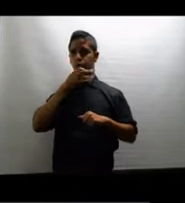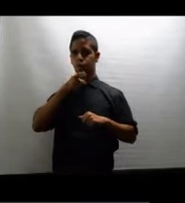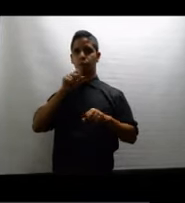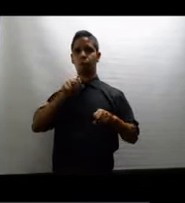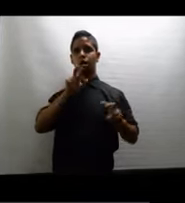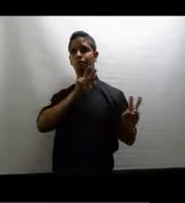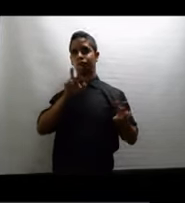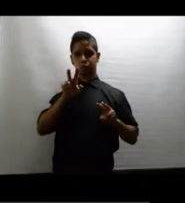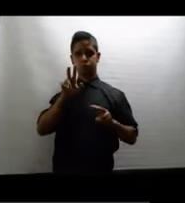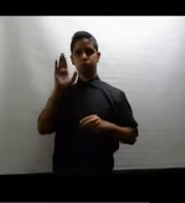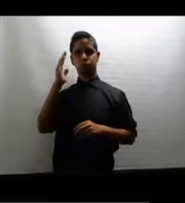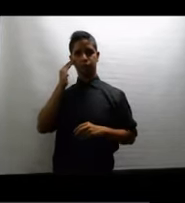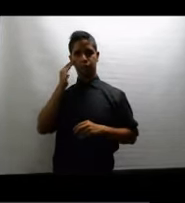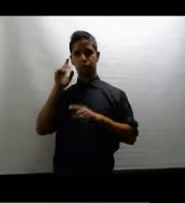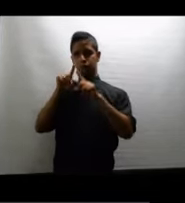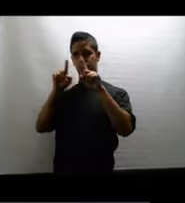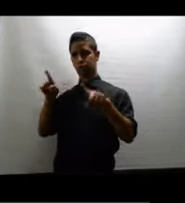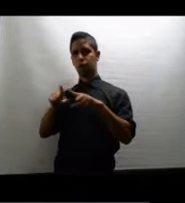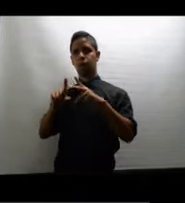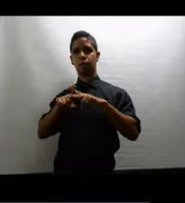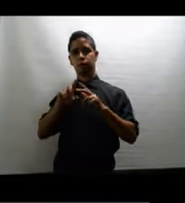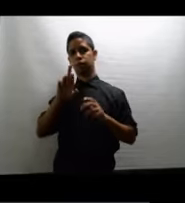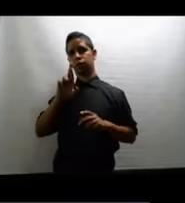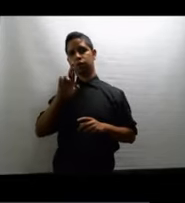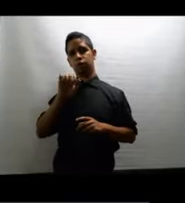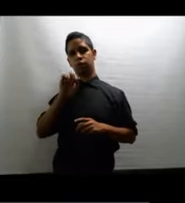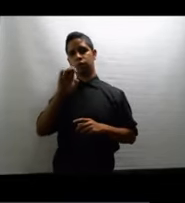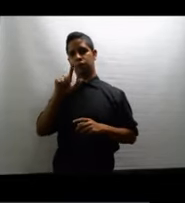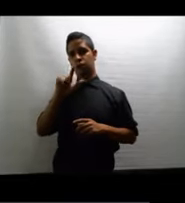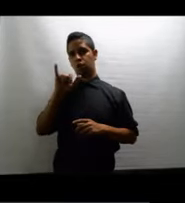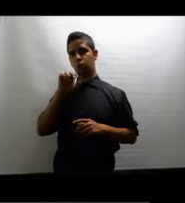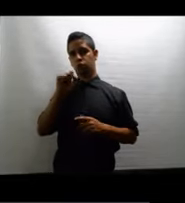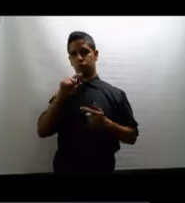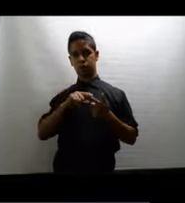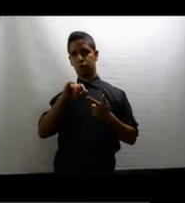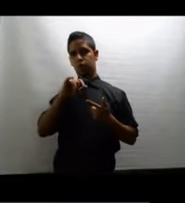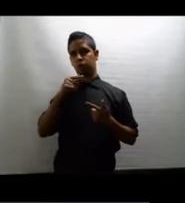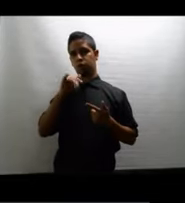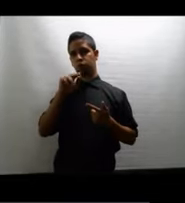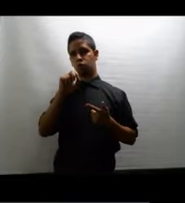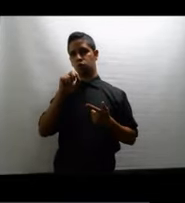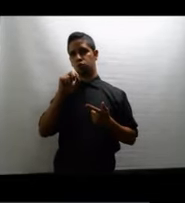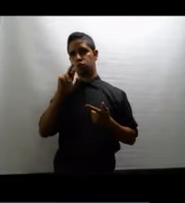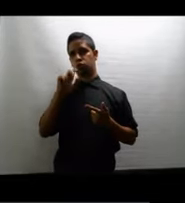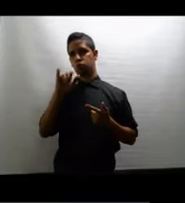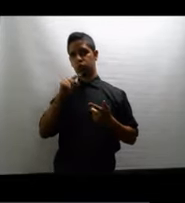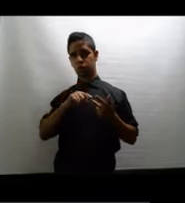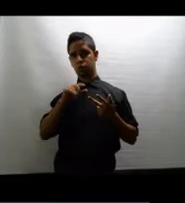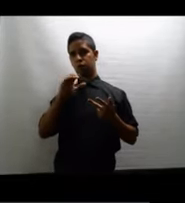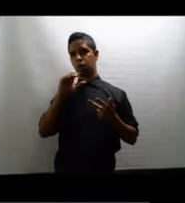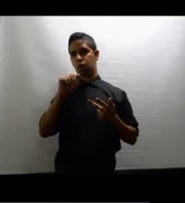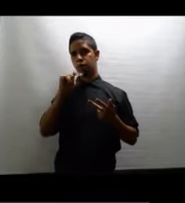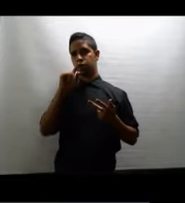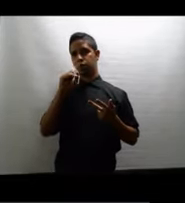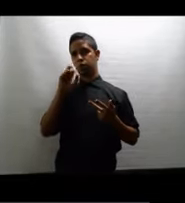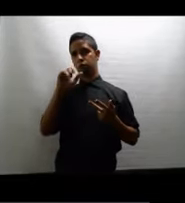pared, donde se ve Rafael José en los 70, Glenn Monroy, Camil Carrión, Alberto